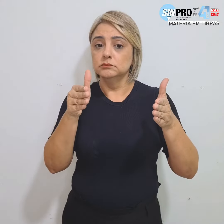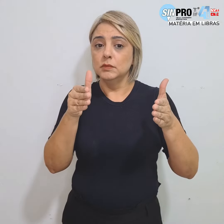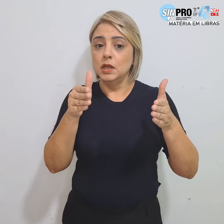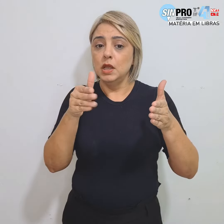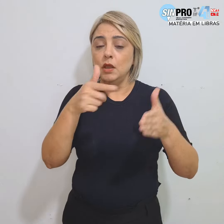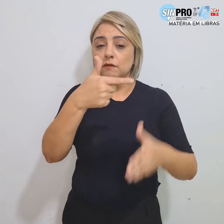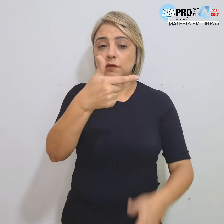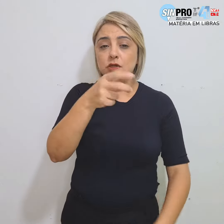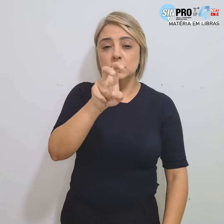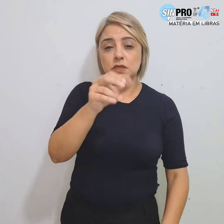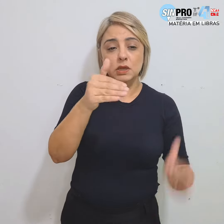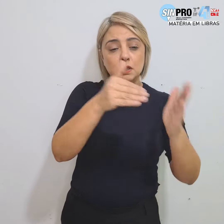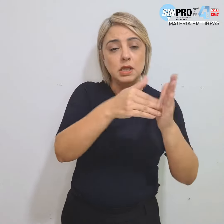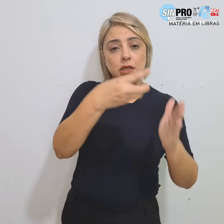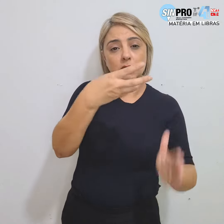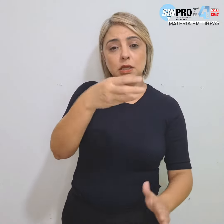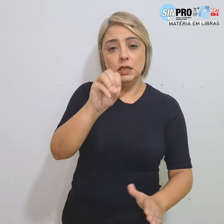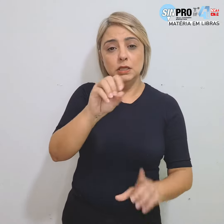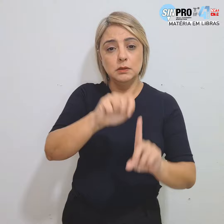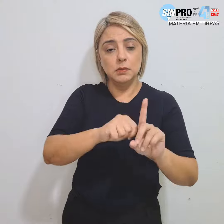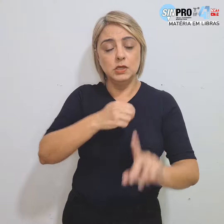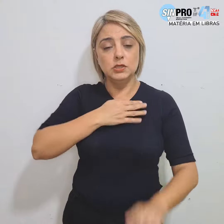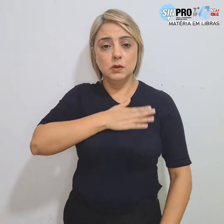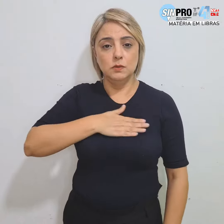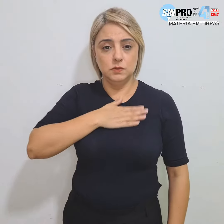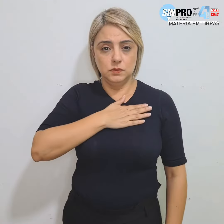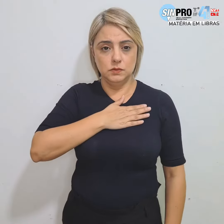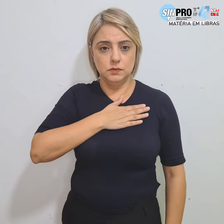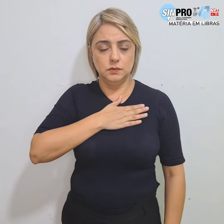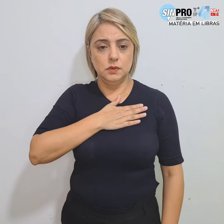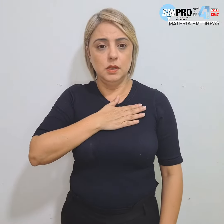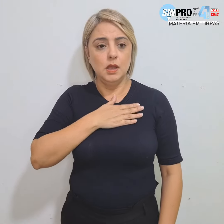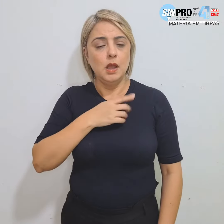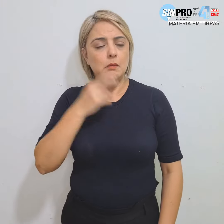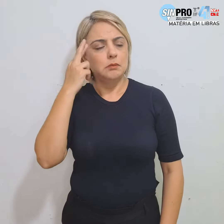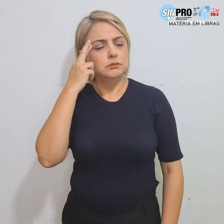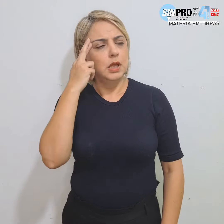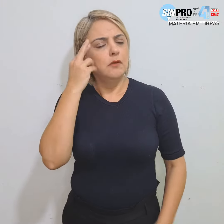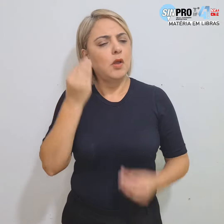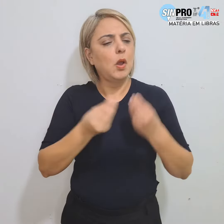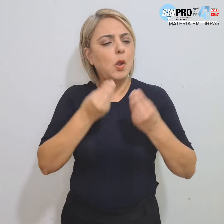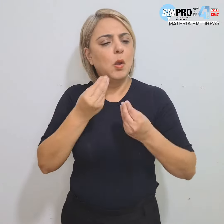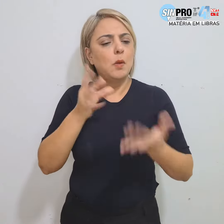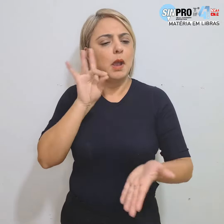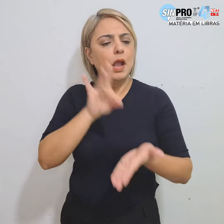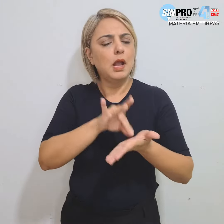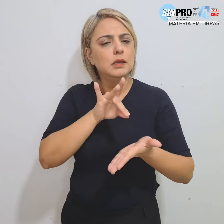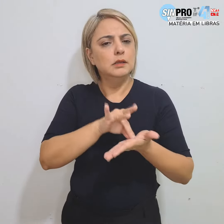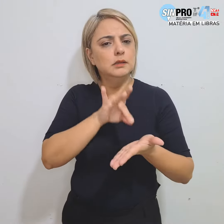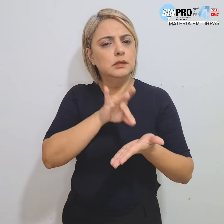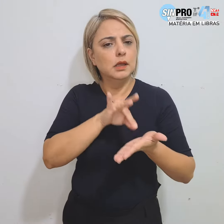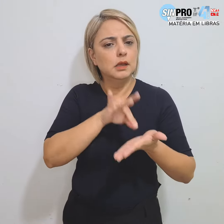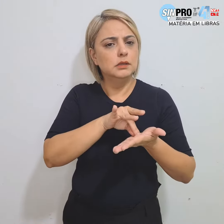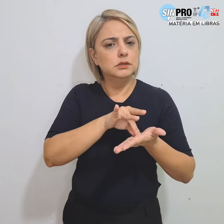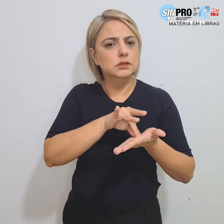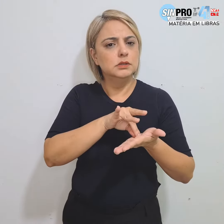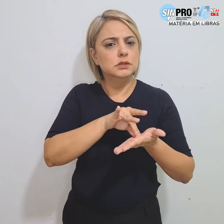25 e 30 de agosto para reflexão sobre a realidade do